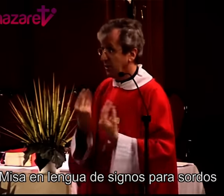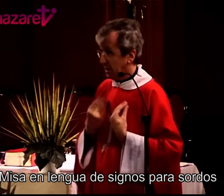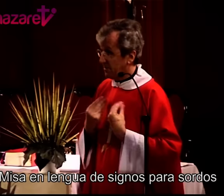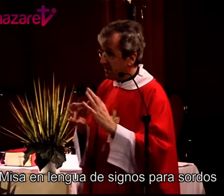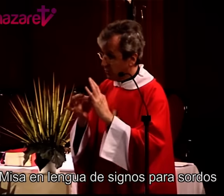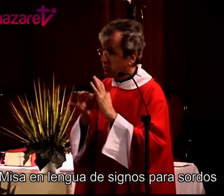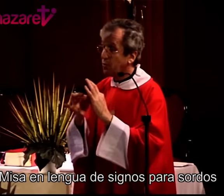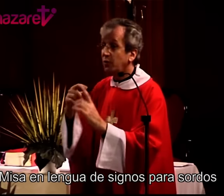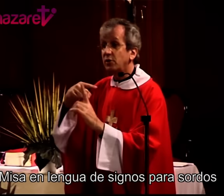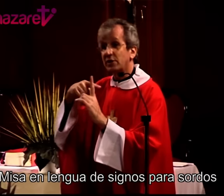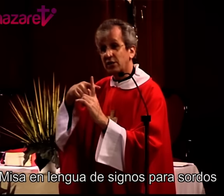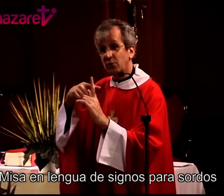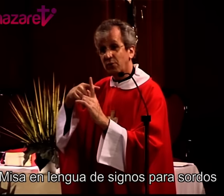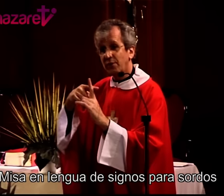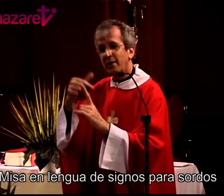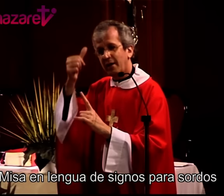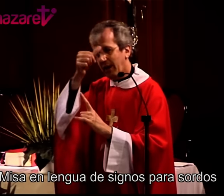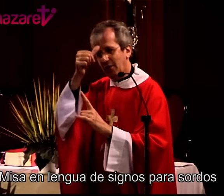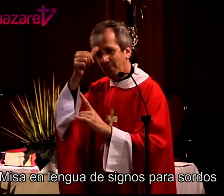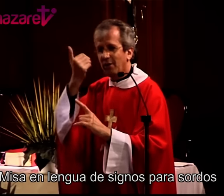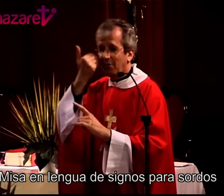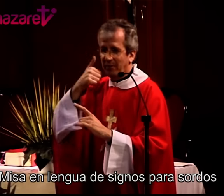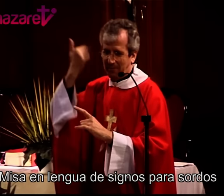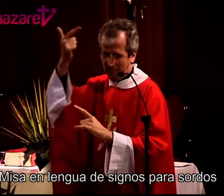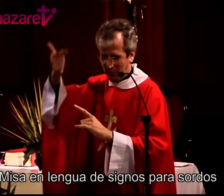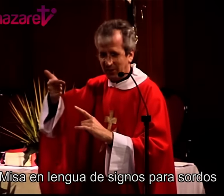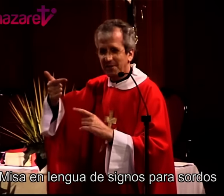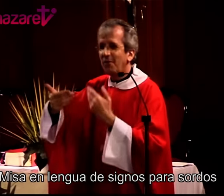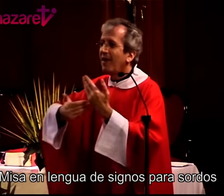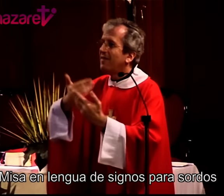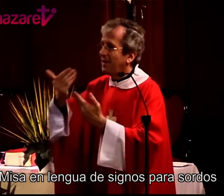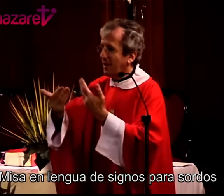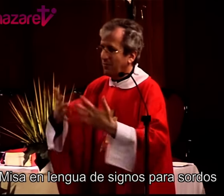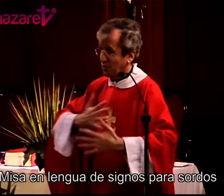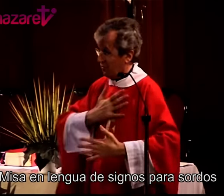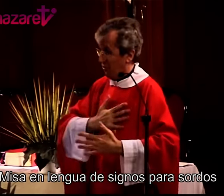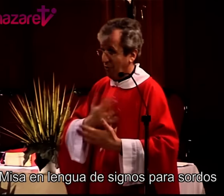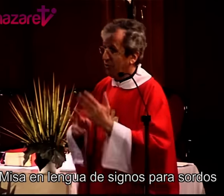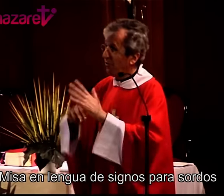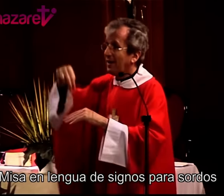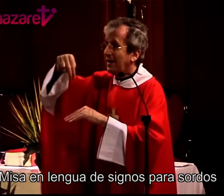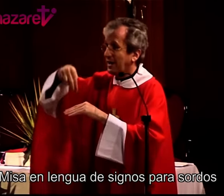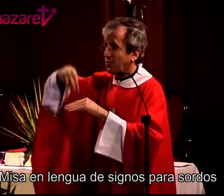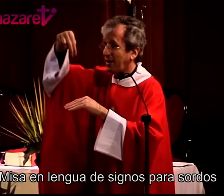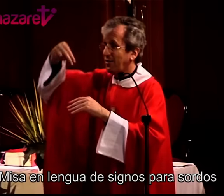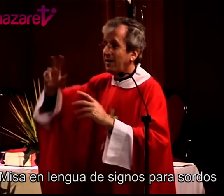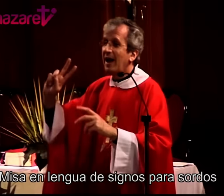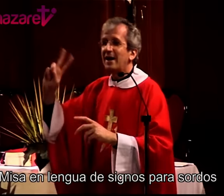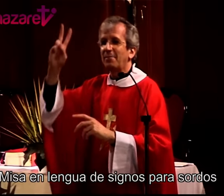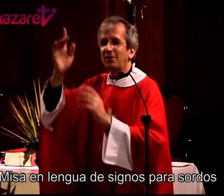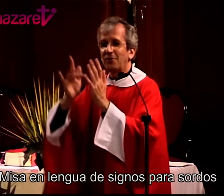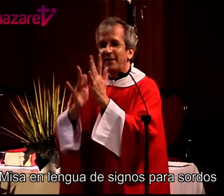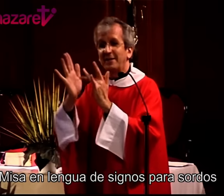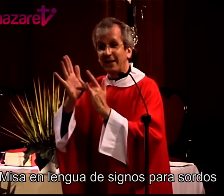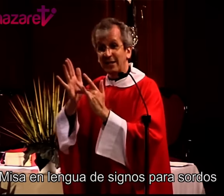Jesucristo y vivimos muy unidos a su cruz, el domingo próximo celebraremos con gozo la resurrección,